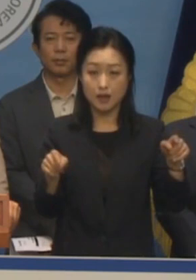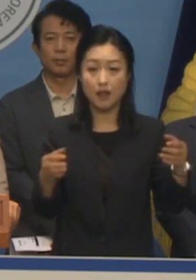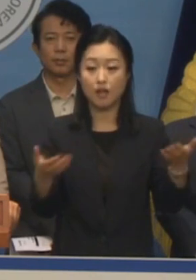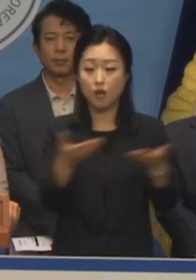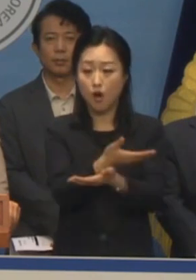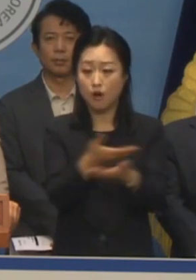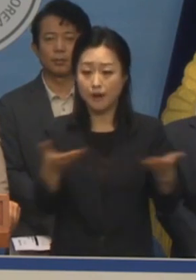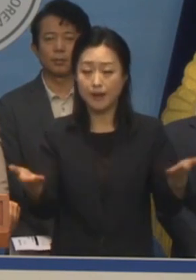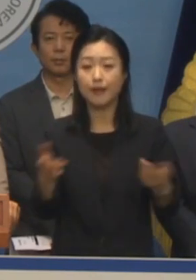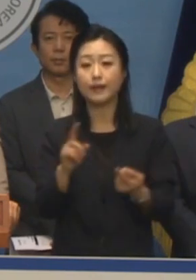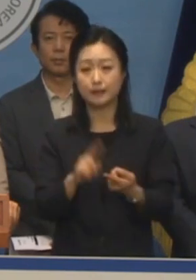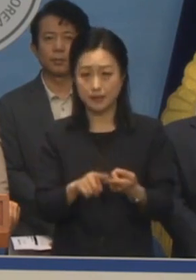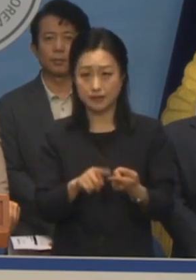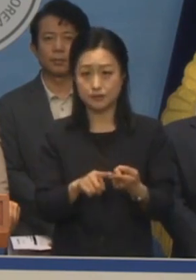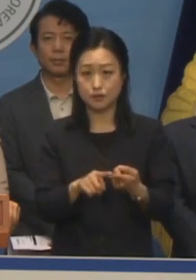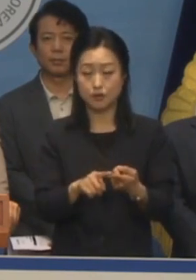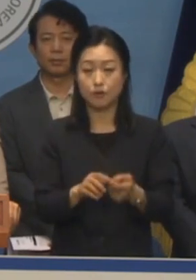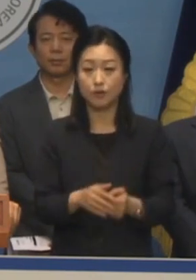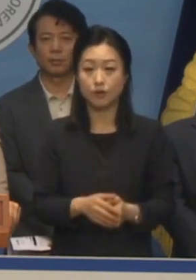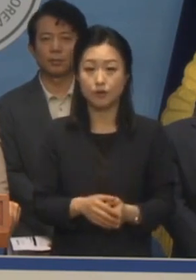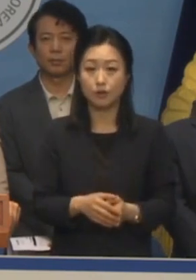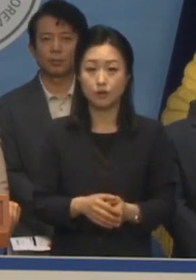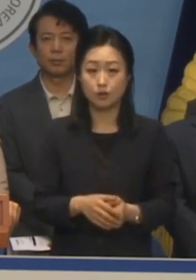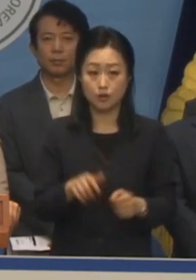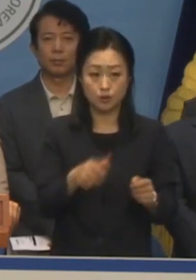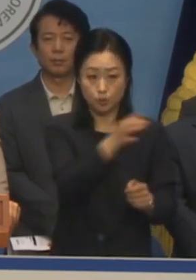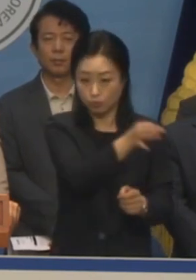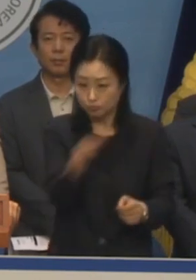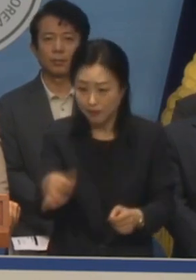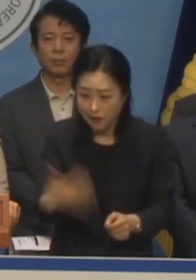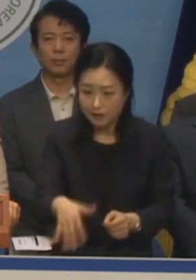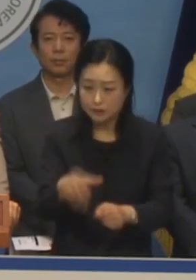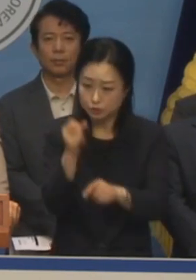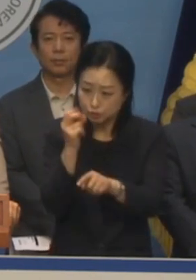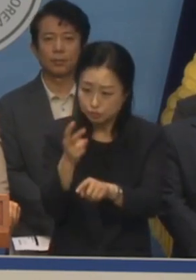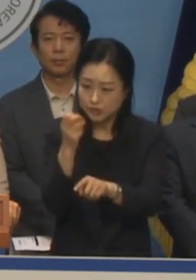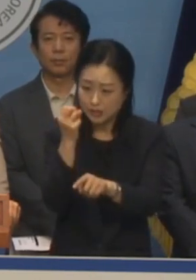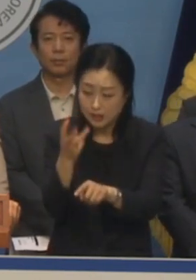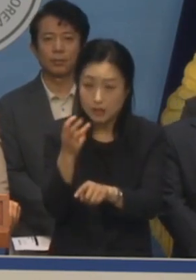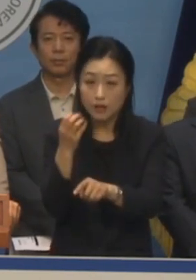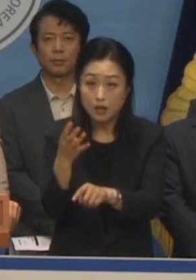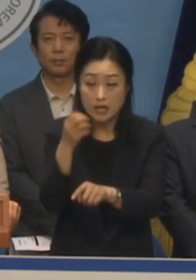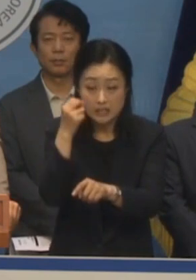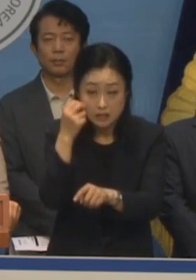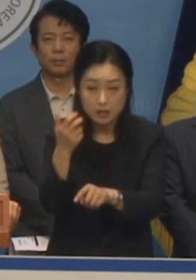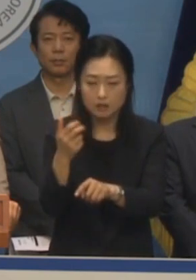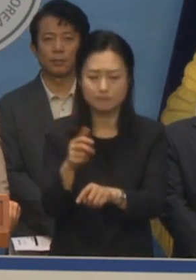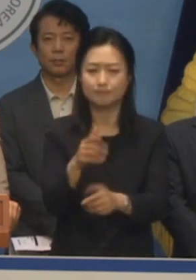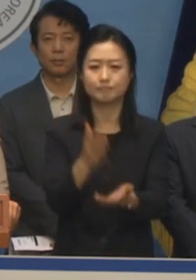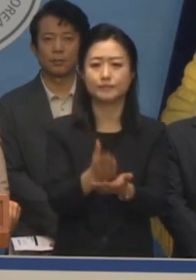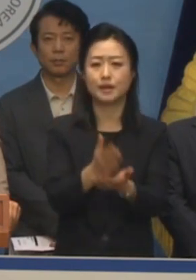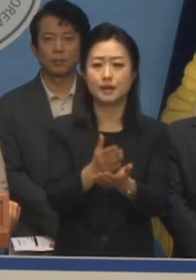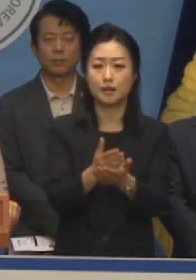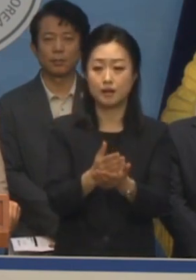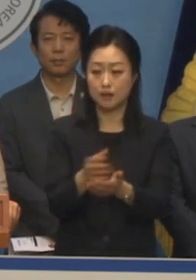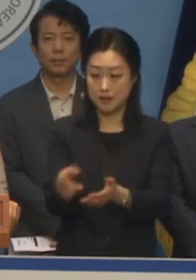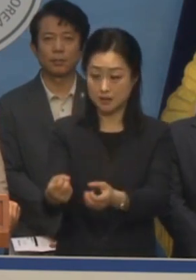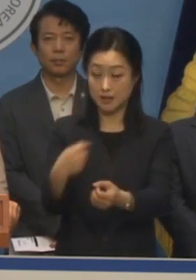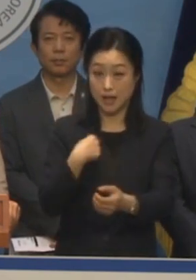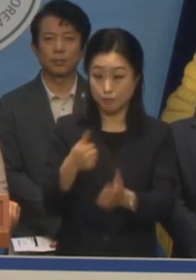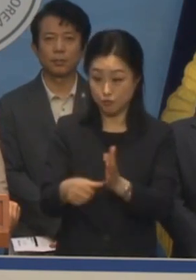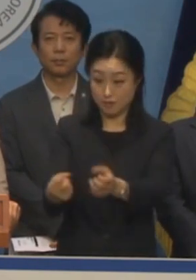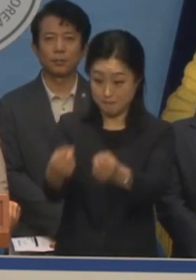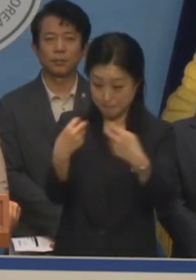거래에 대해서 이와 같이 2달 이렇게 넘게 걸리는 정산 시기를 적어도 배송이 되면